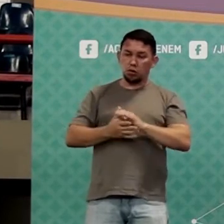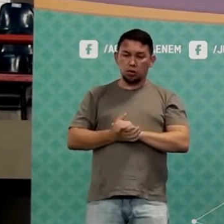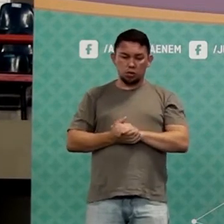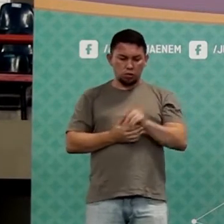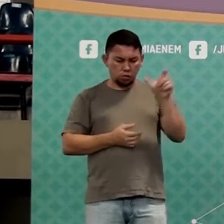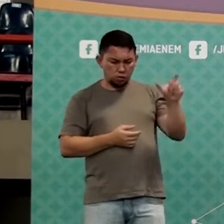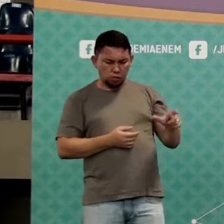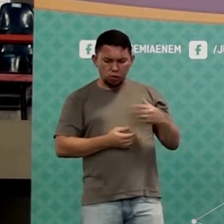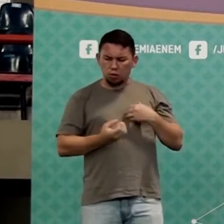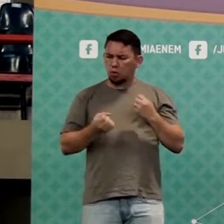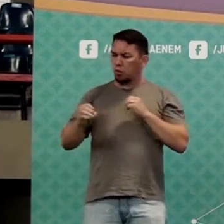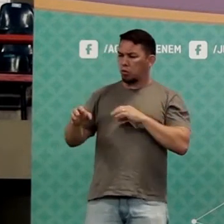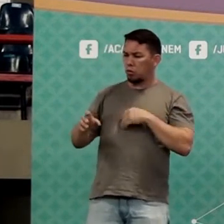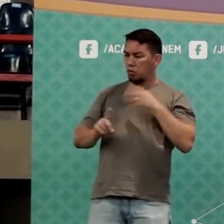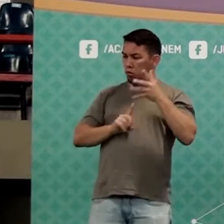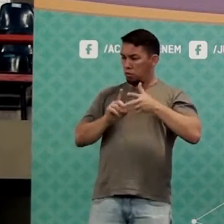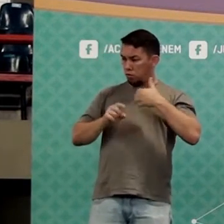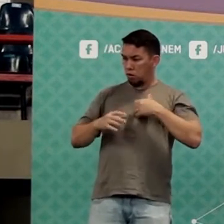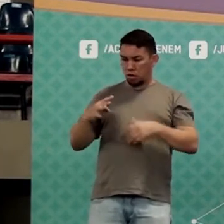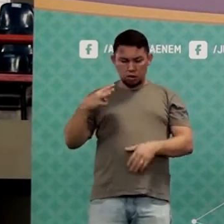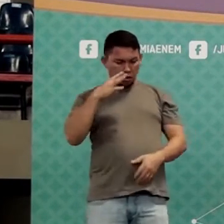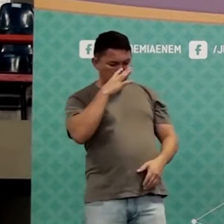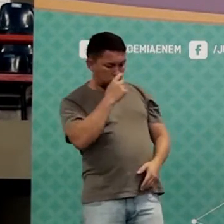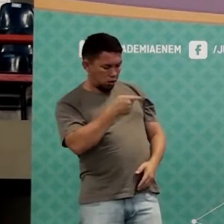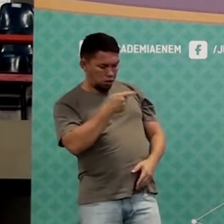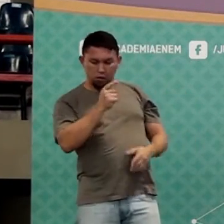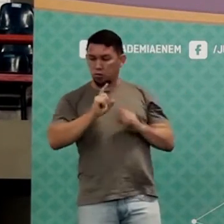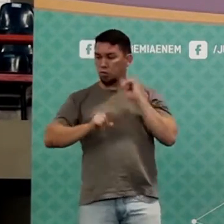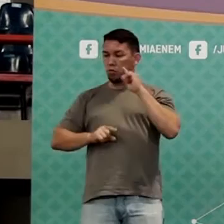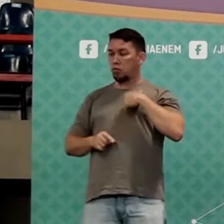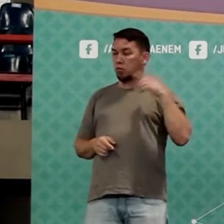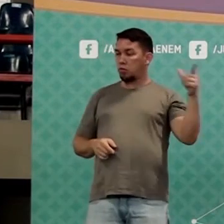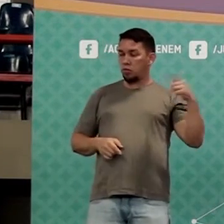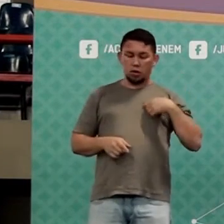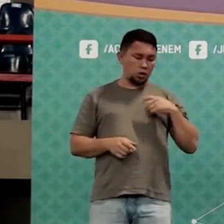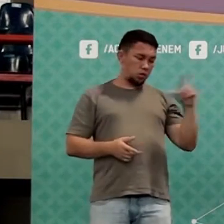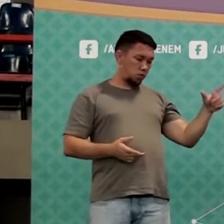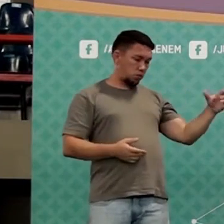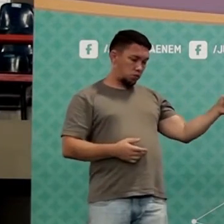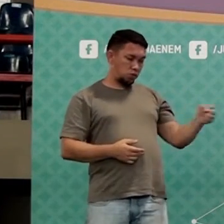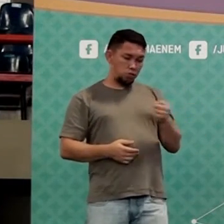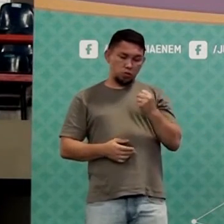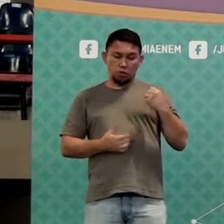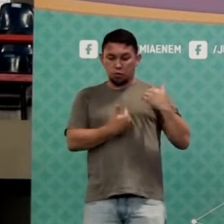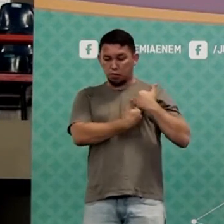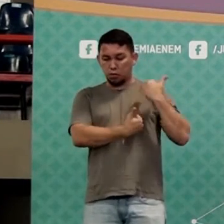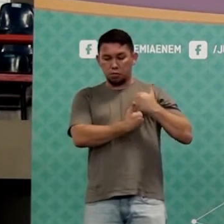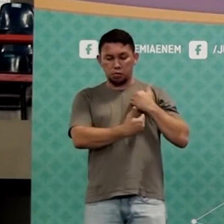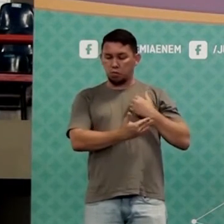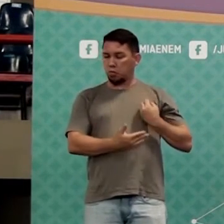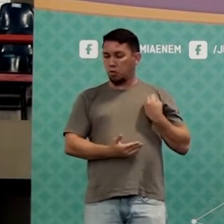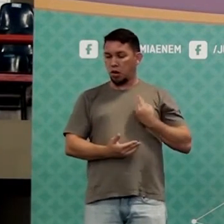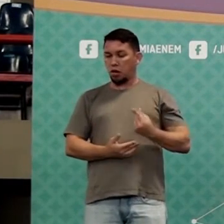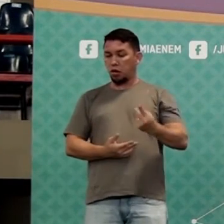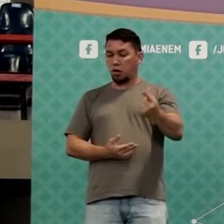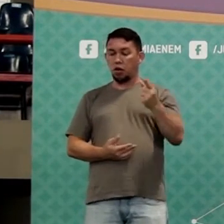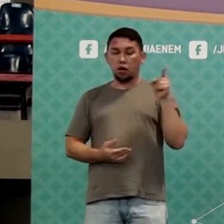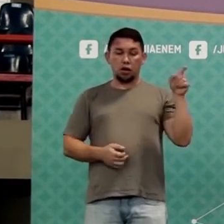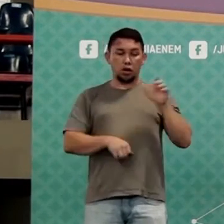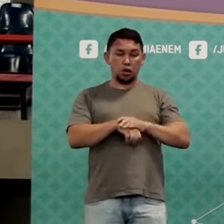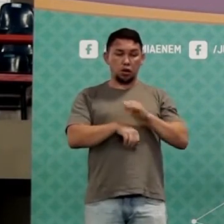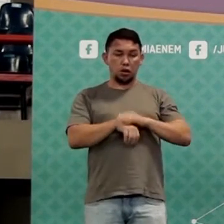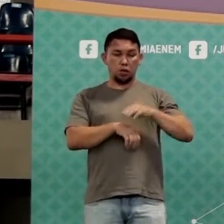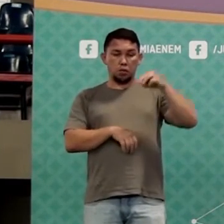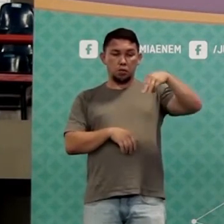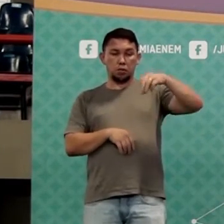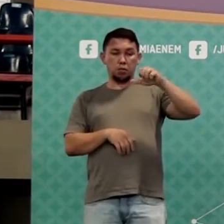que ele ensina, professor? Eu contrato a palestra dele? Não. É só contratar ele pro resto da vida como consultor. O que é que o Maquiavel queria